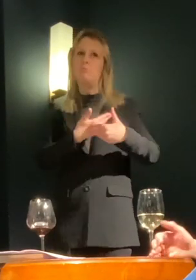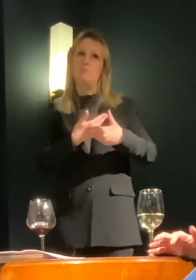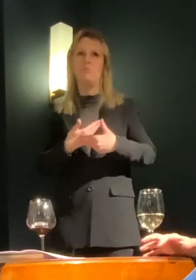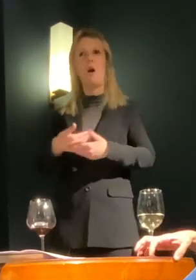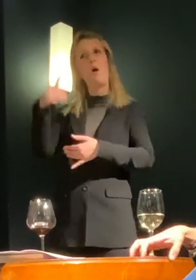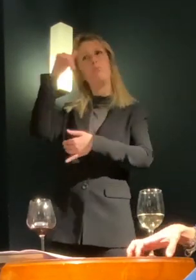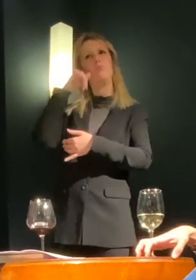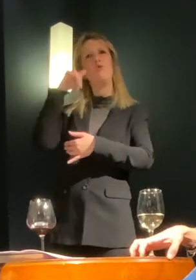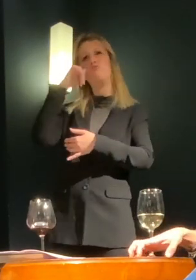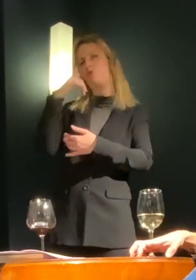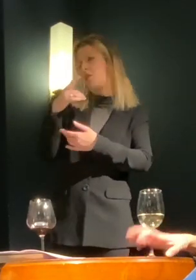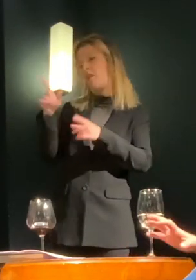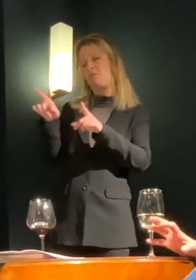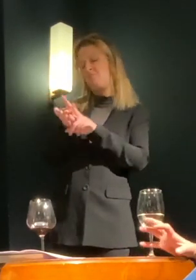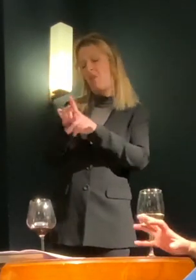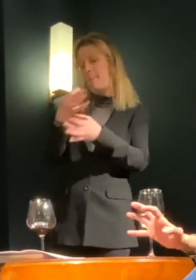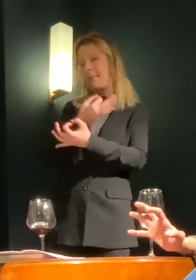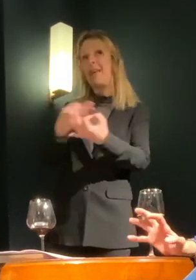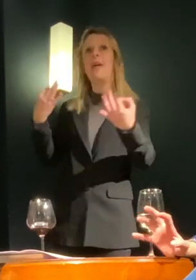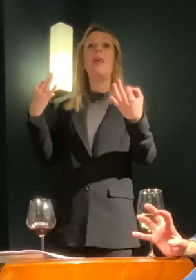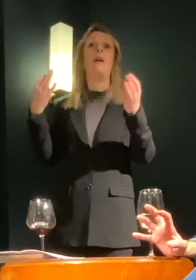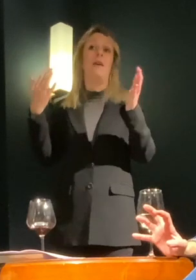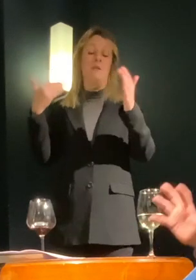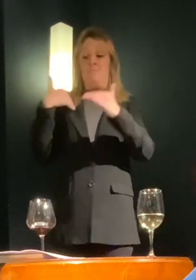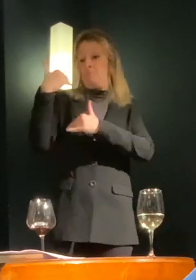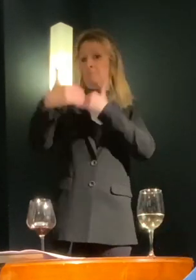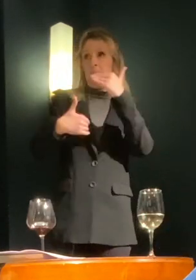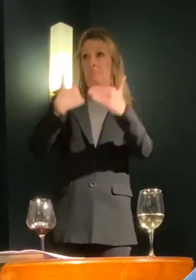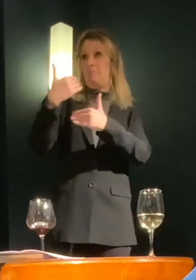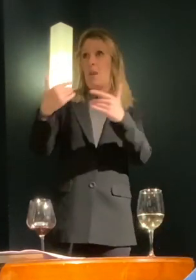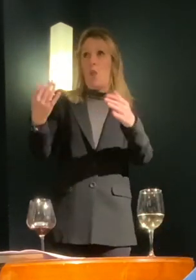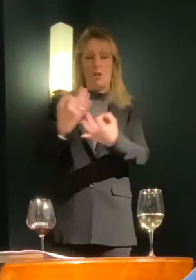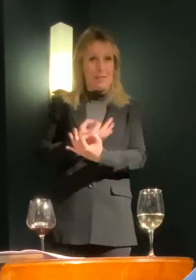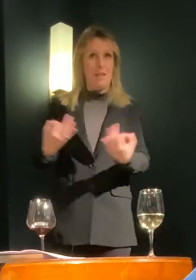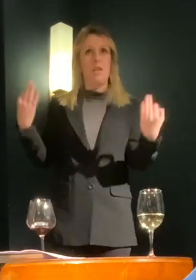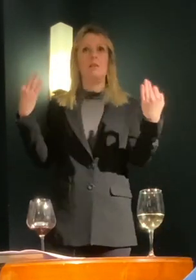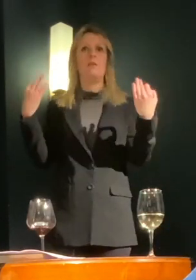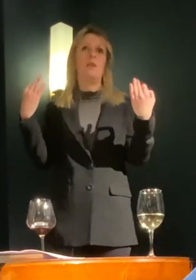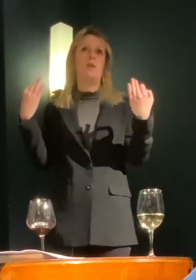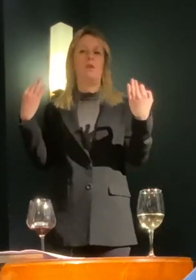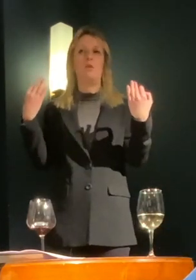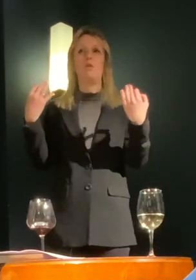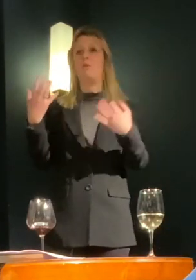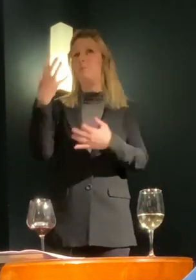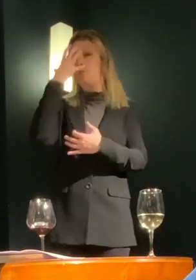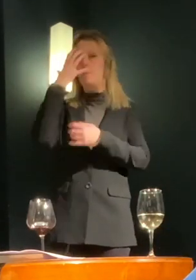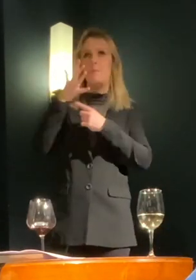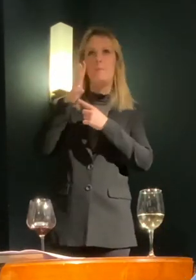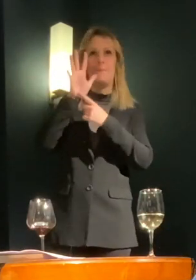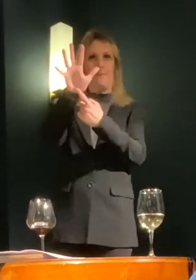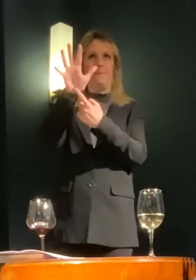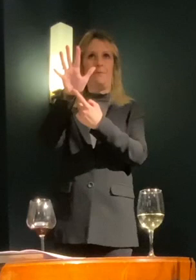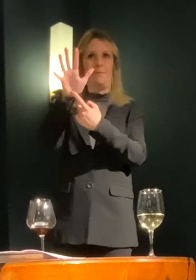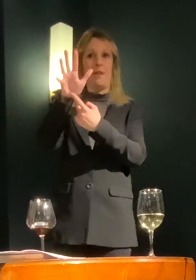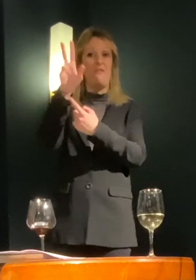di bugie, però va bene così, e tu puoi portare avanti, comunque riesci a tenere in piedi quel ritratto lì. Valerio è uno che, anche